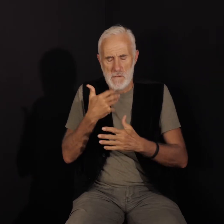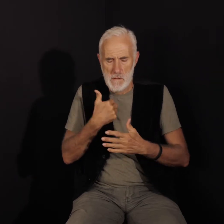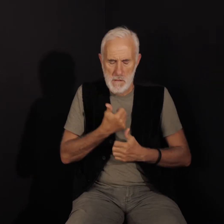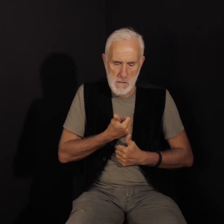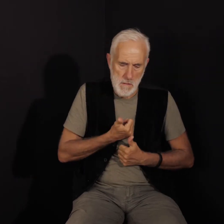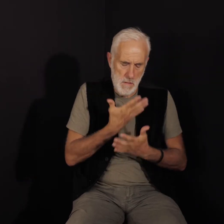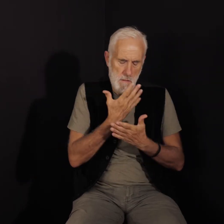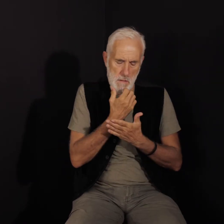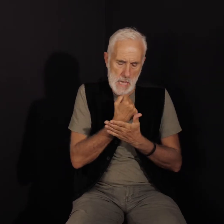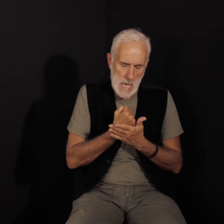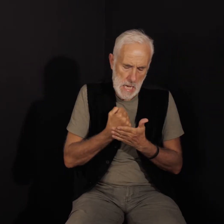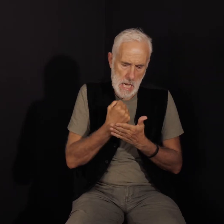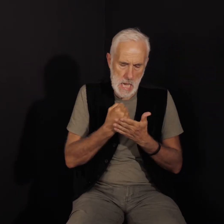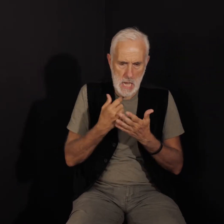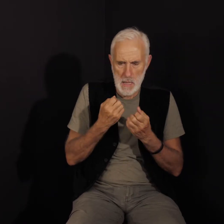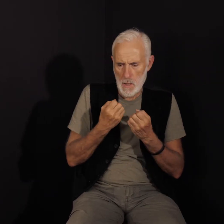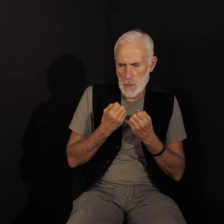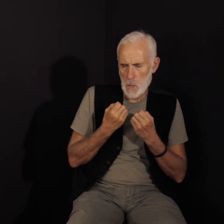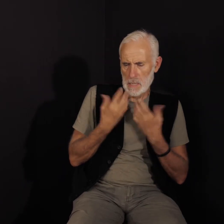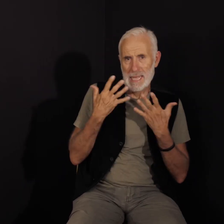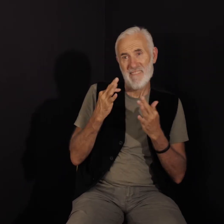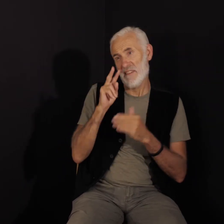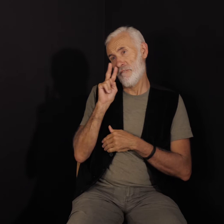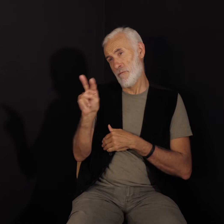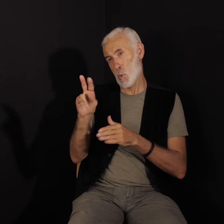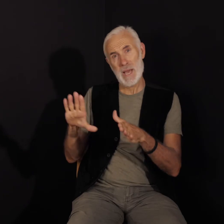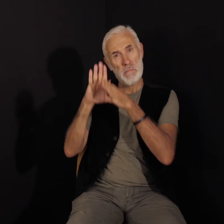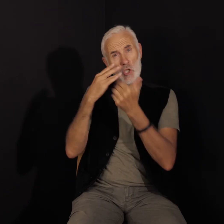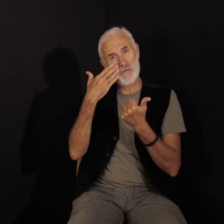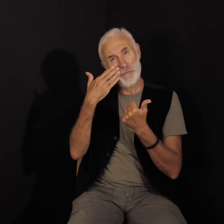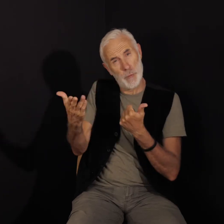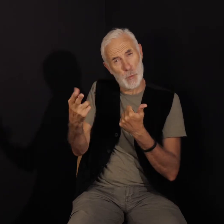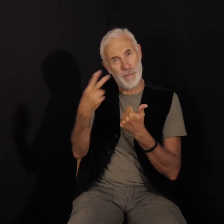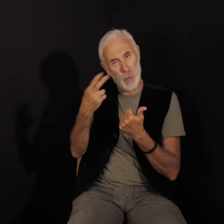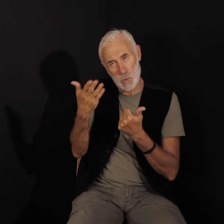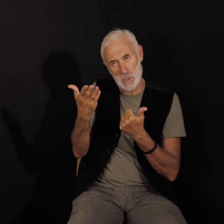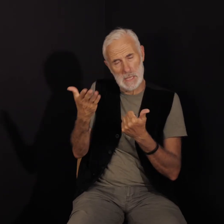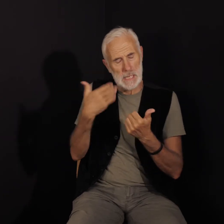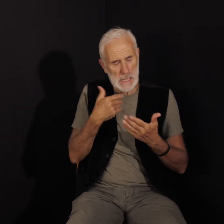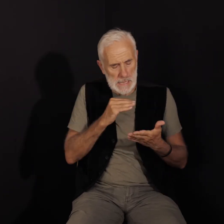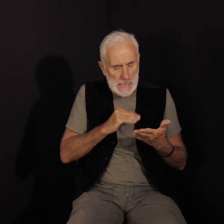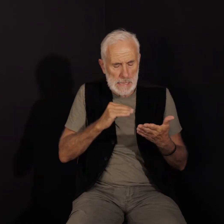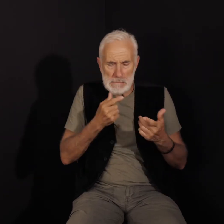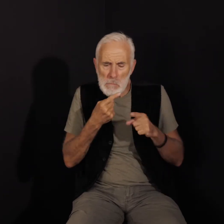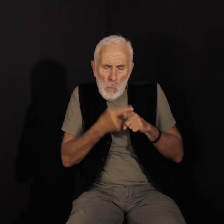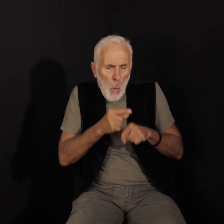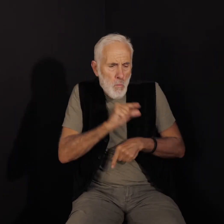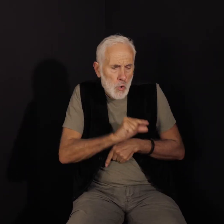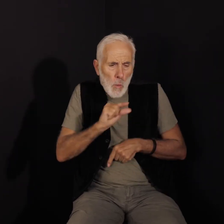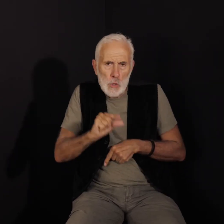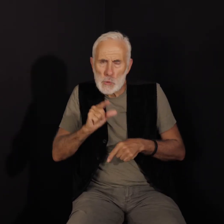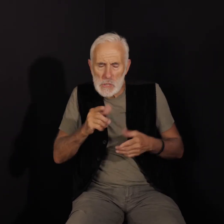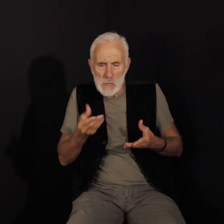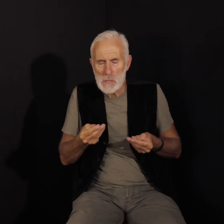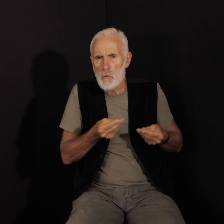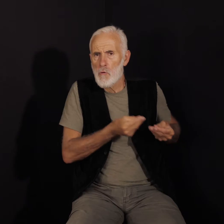de l'image, et puis j'ai mis tout ça de côté, et je pense que le texte a grandi